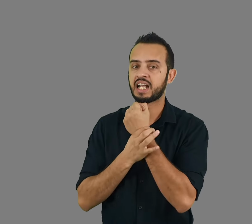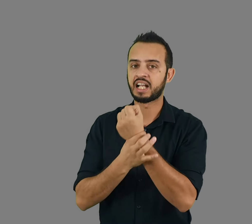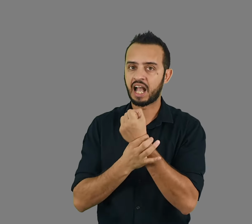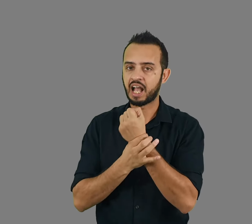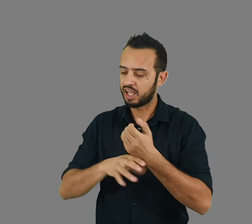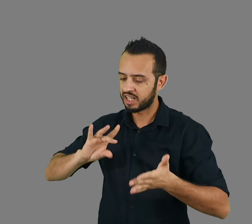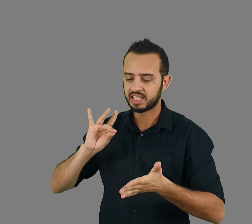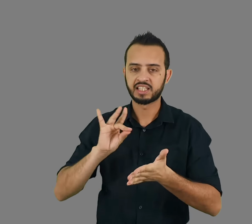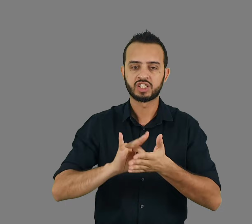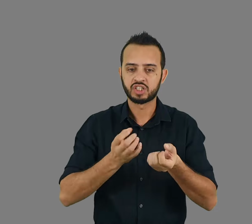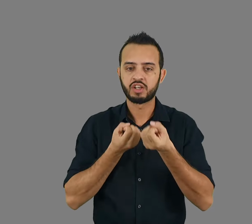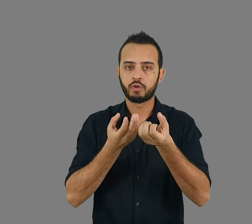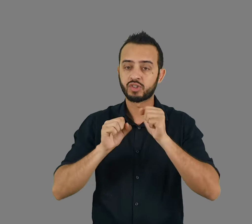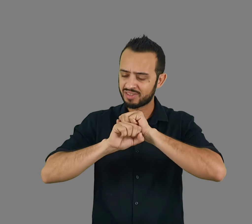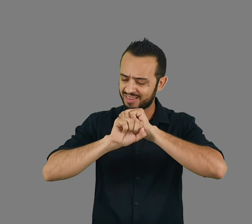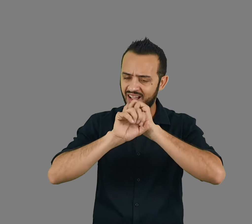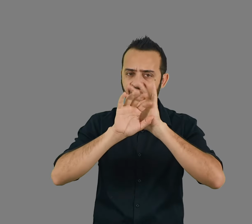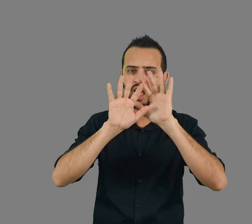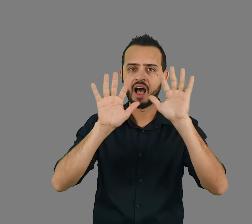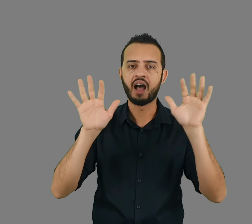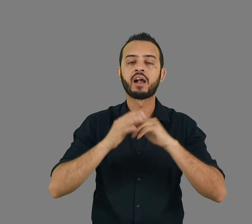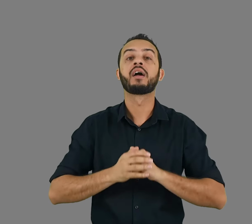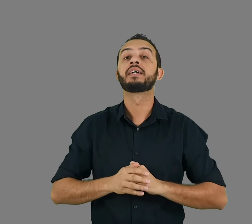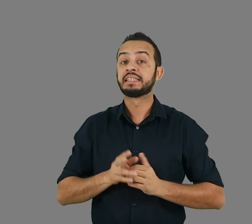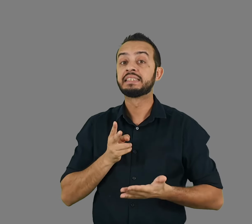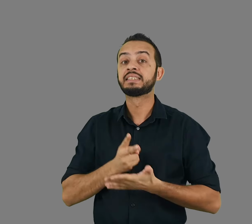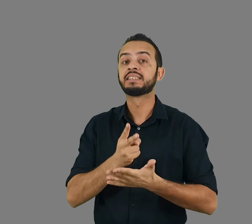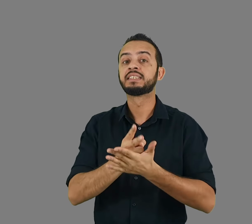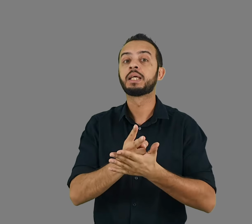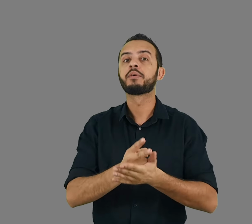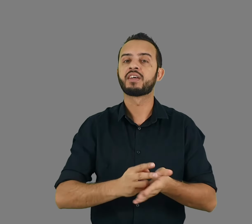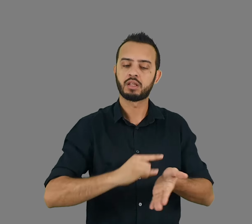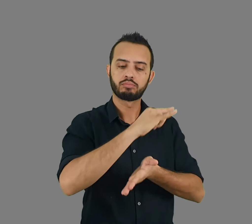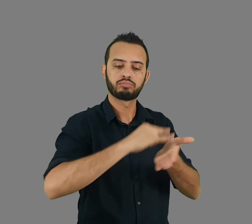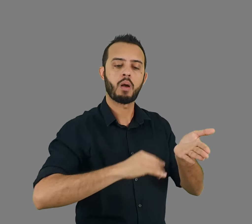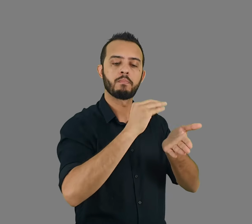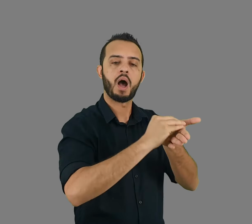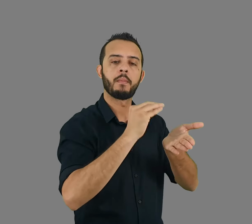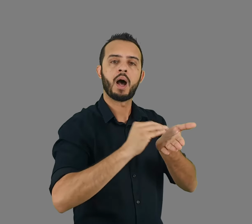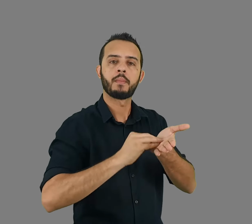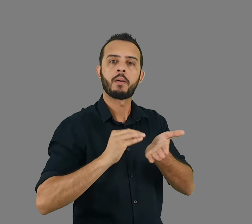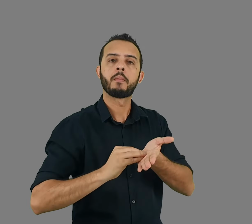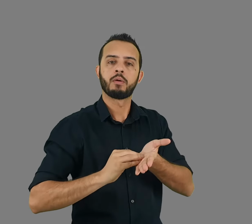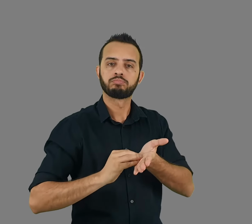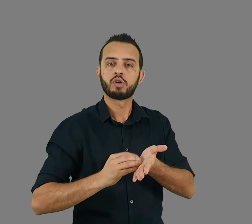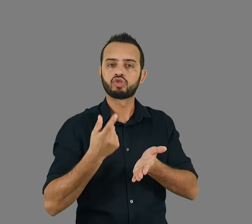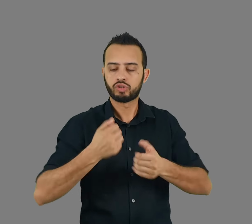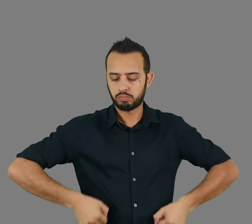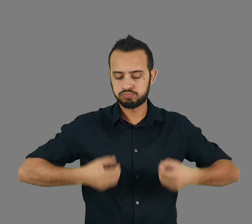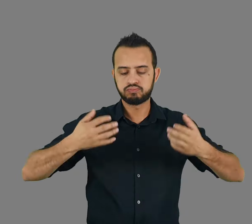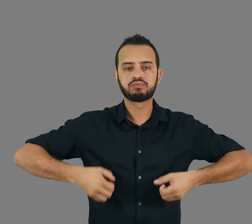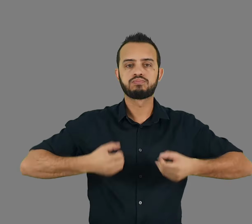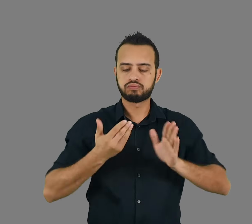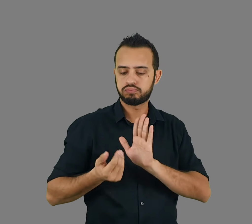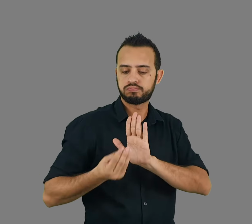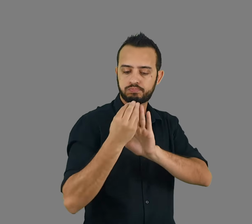exatidão e transparência e manterá a escrituração de suas receitas e despesas nas formalidades